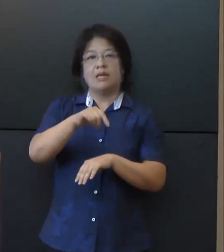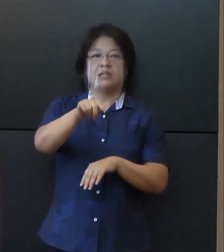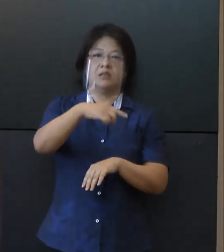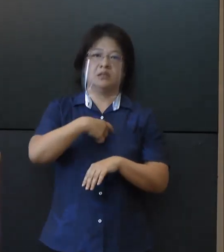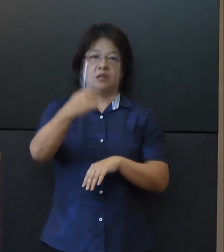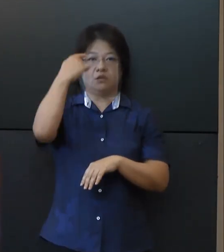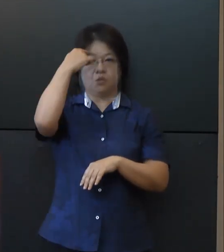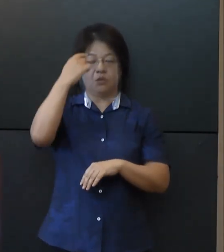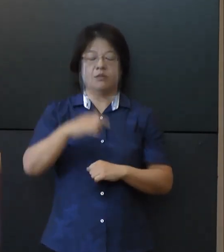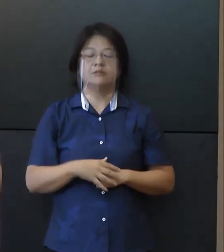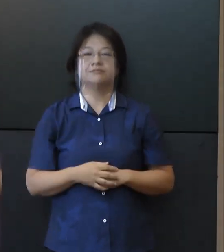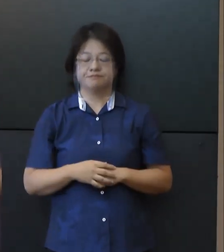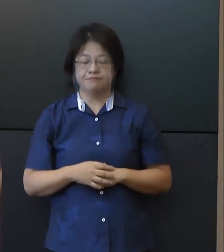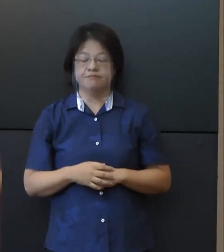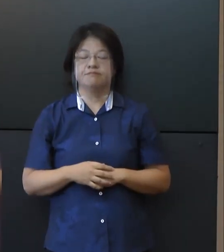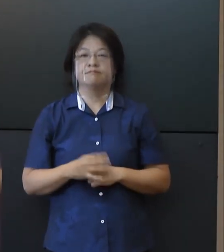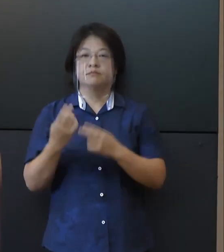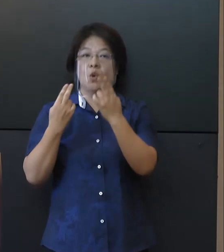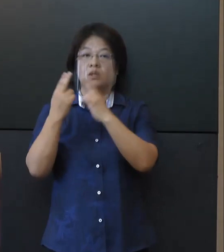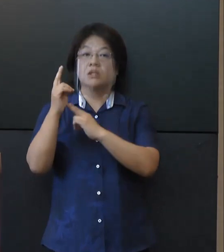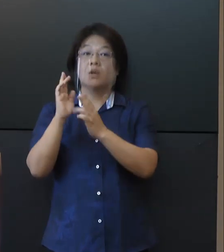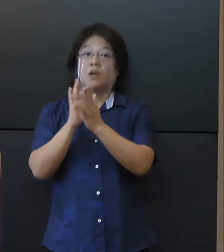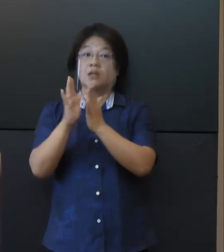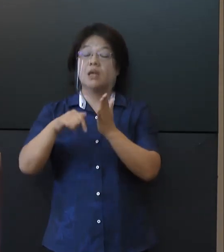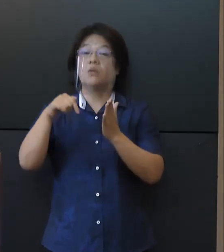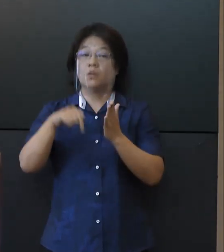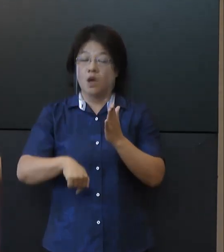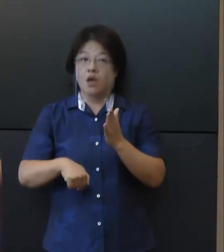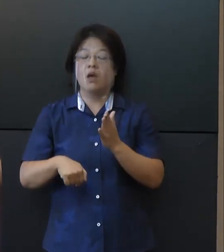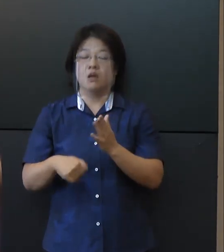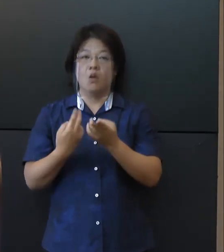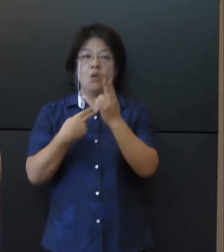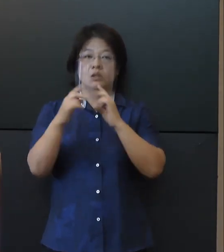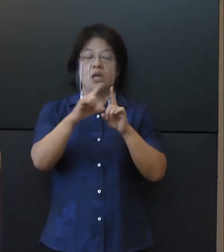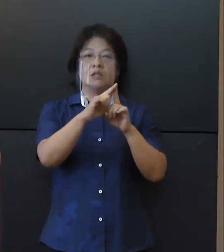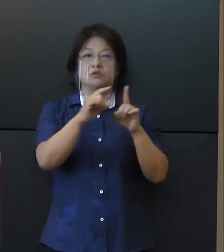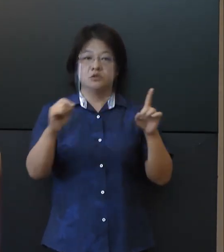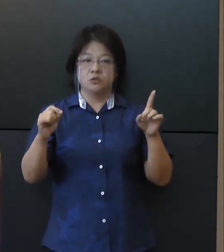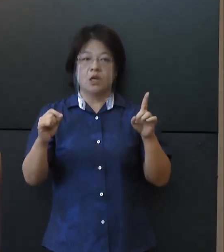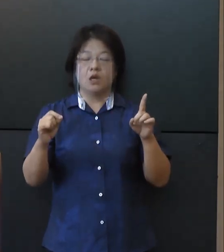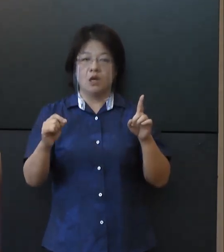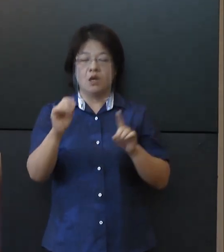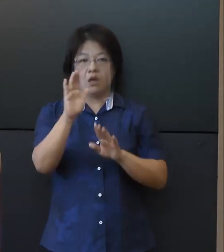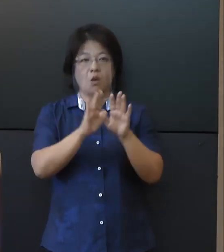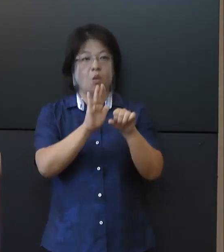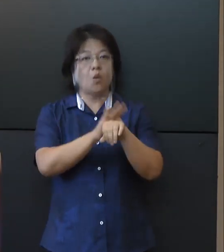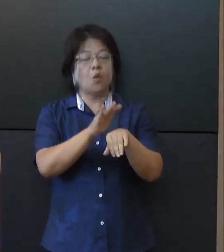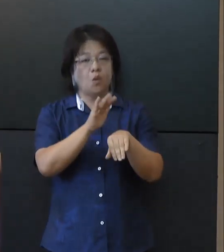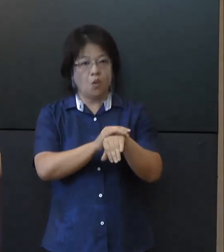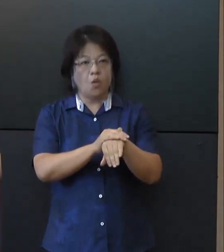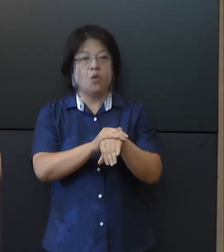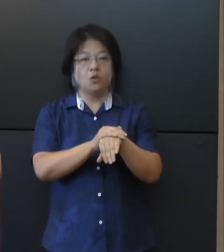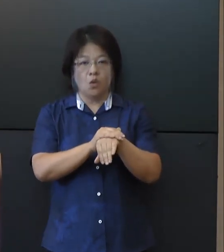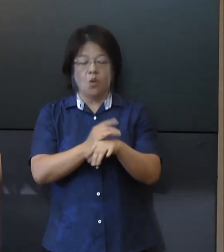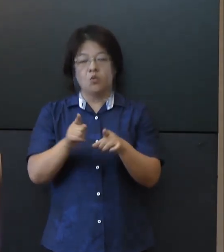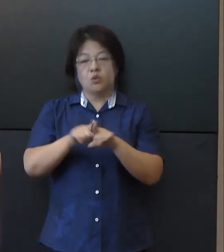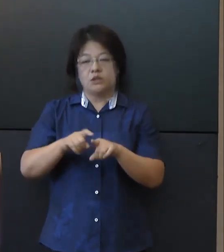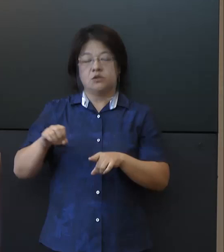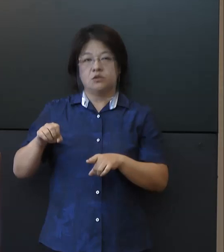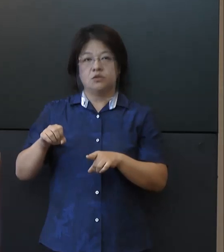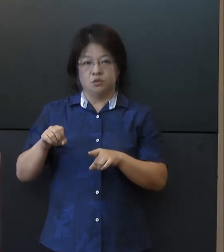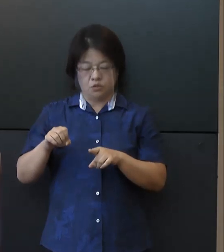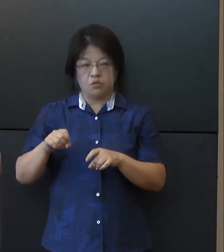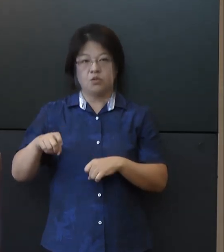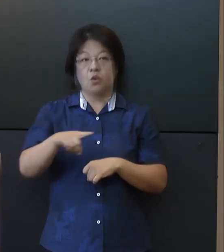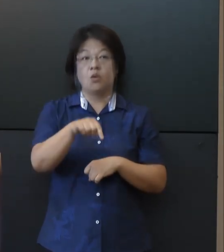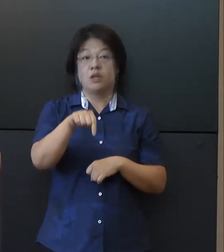。沖縄はこの沖縄ツアースタイル with コロナで旅行者の皆様を安全